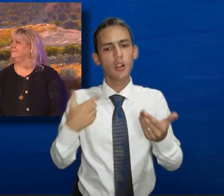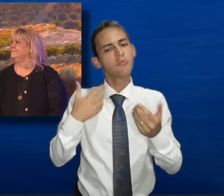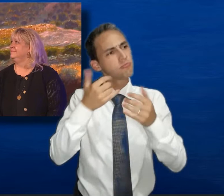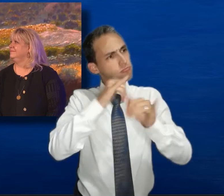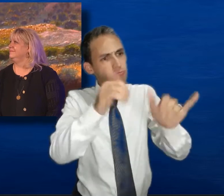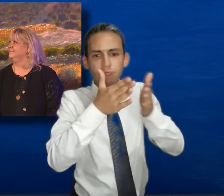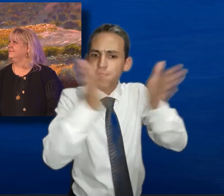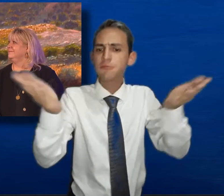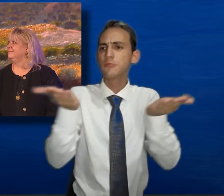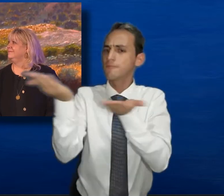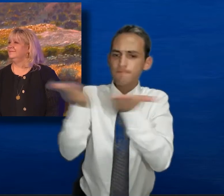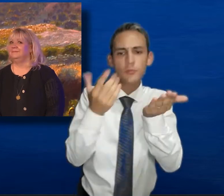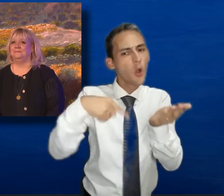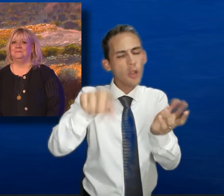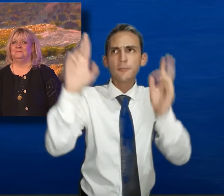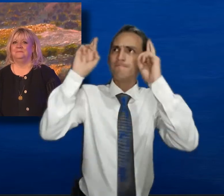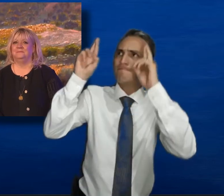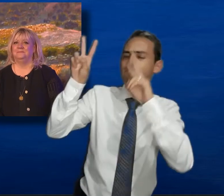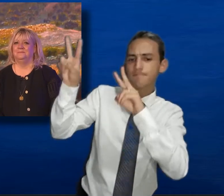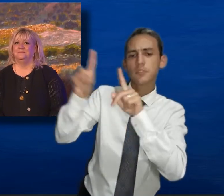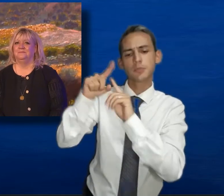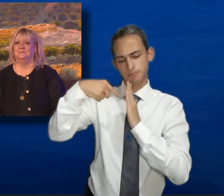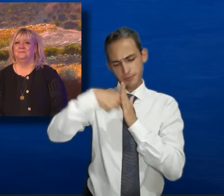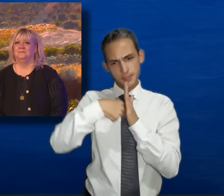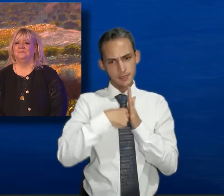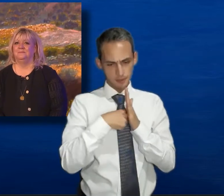olhamos para o alto e nós olhamos para